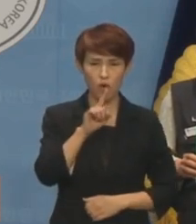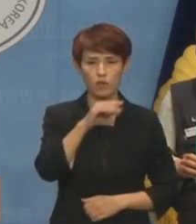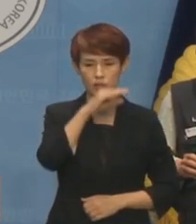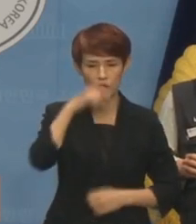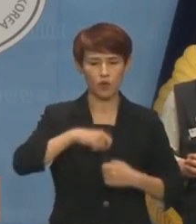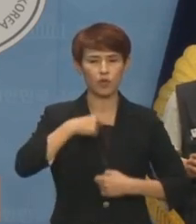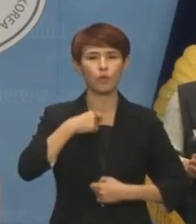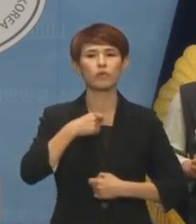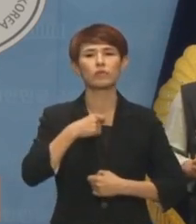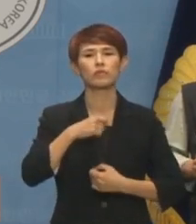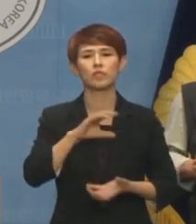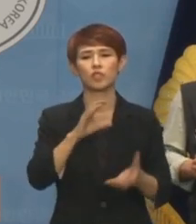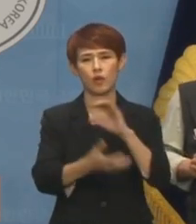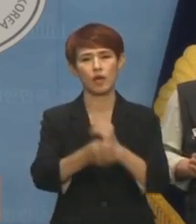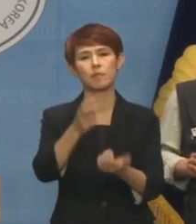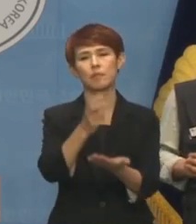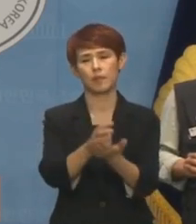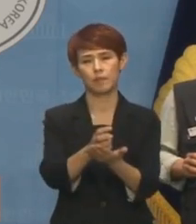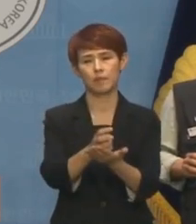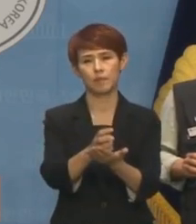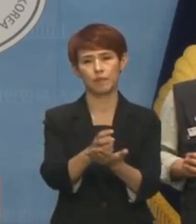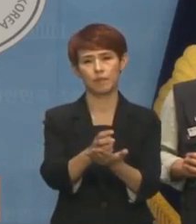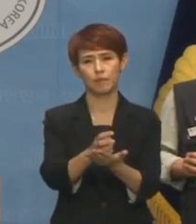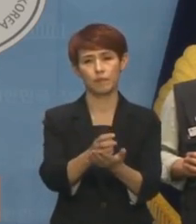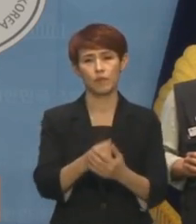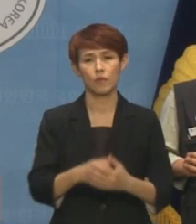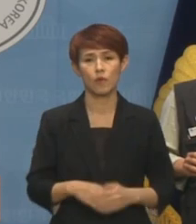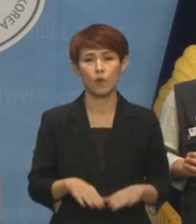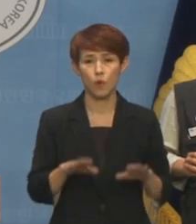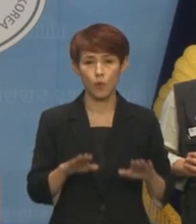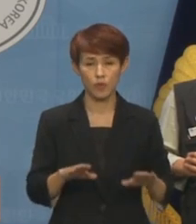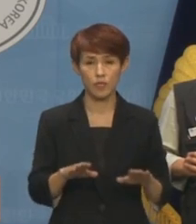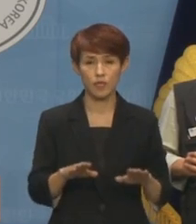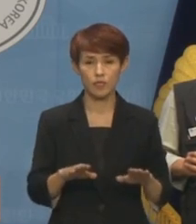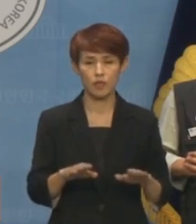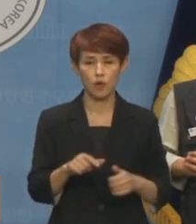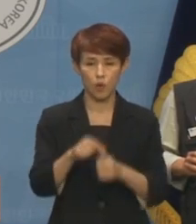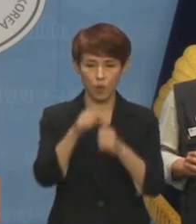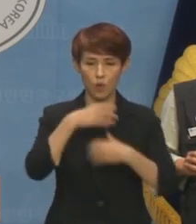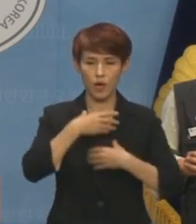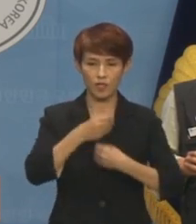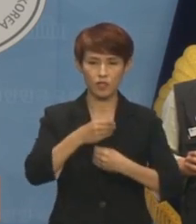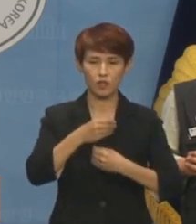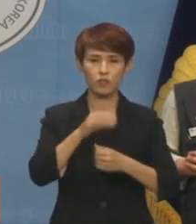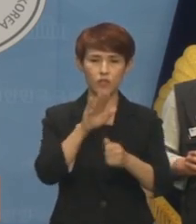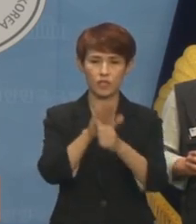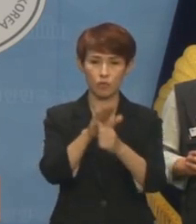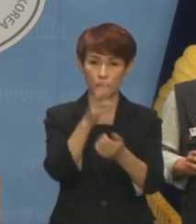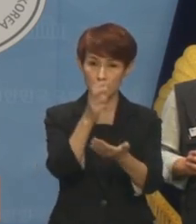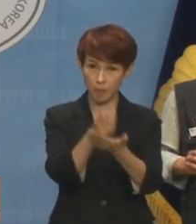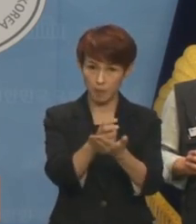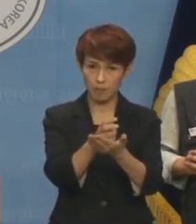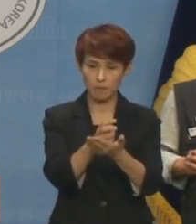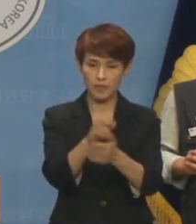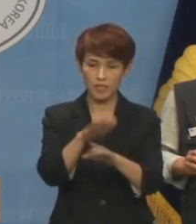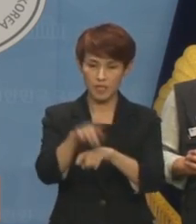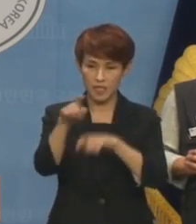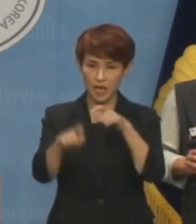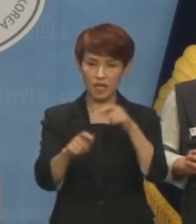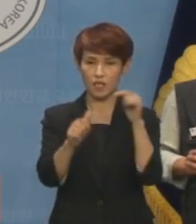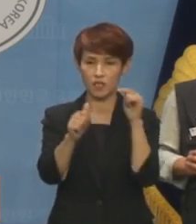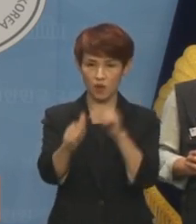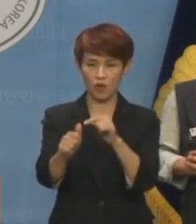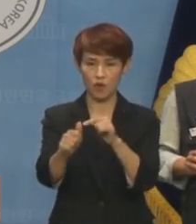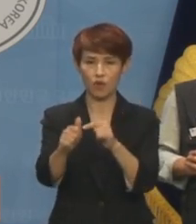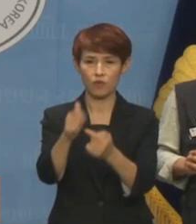전환 입법. 오늘 산업전환에 따른 고용안정 지원 등에 관한 법률과 시행령 제정안 그리고